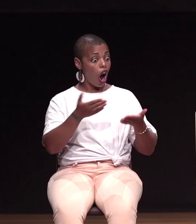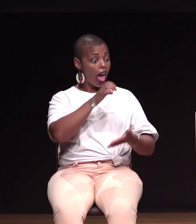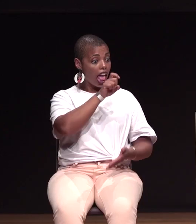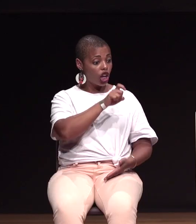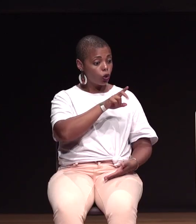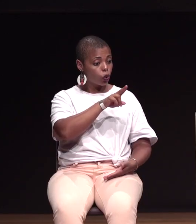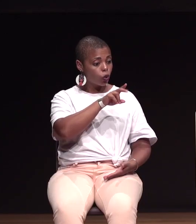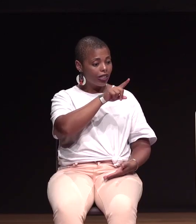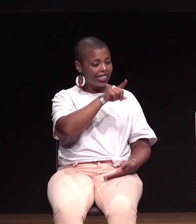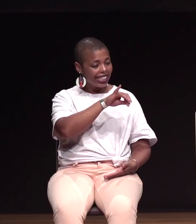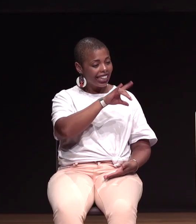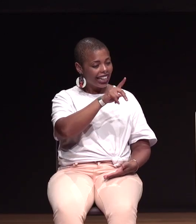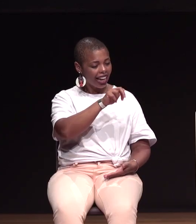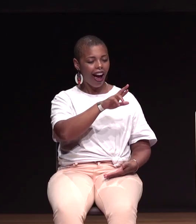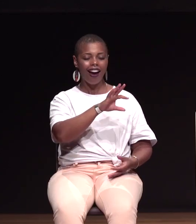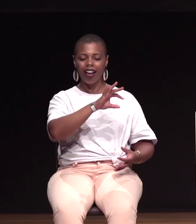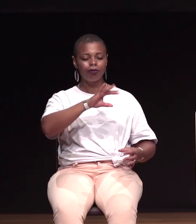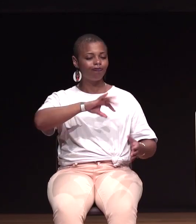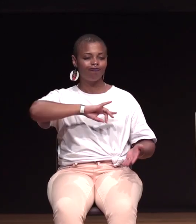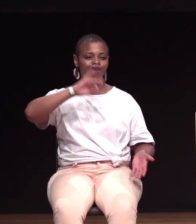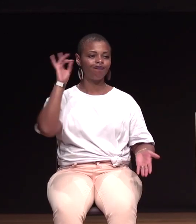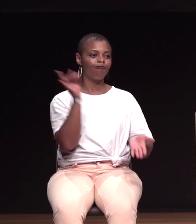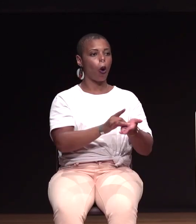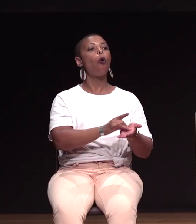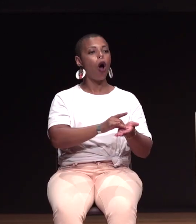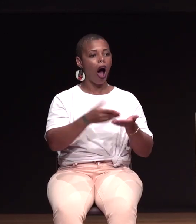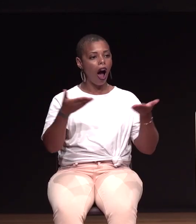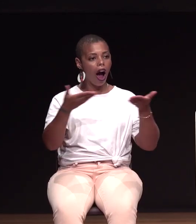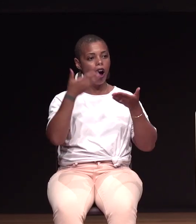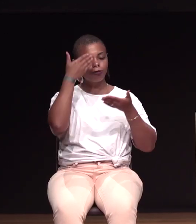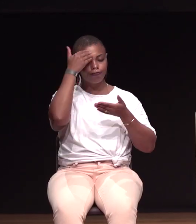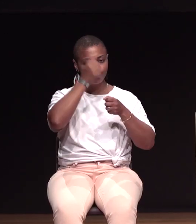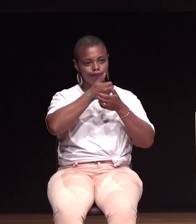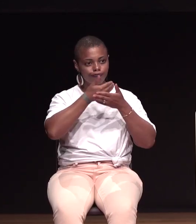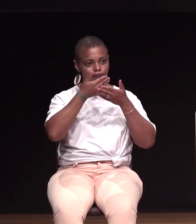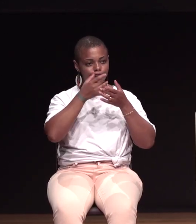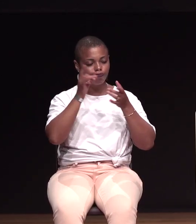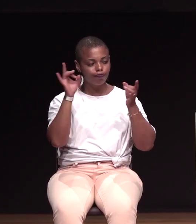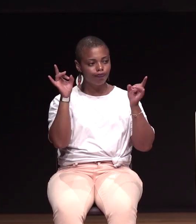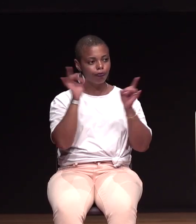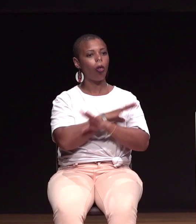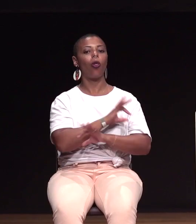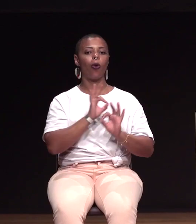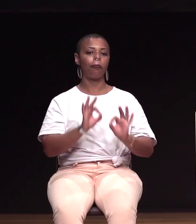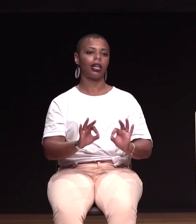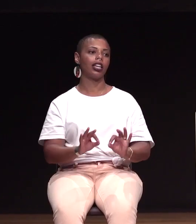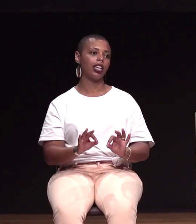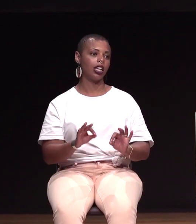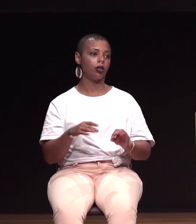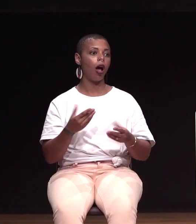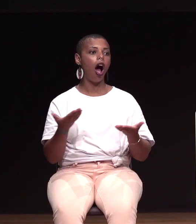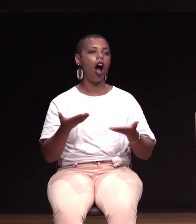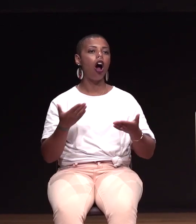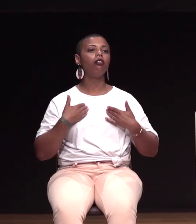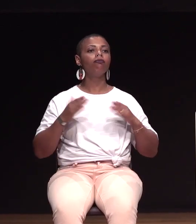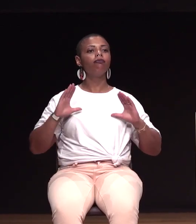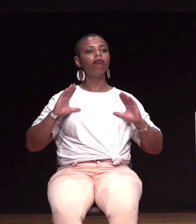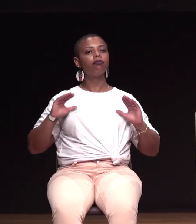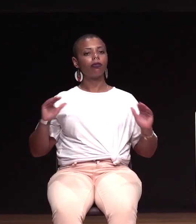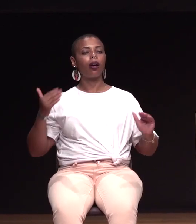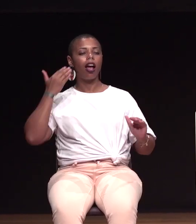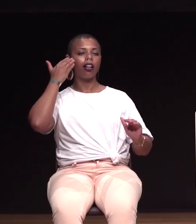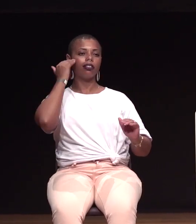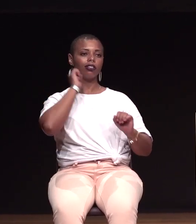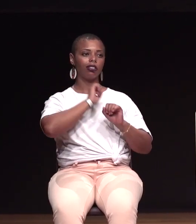fechou a coisa, sabe? Ele fechou o círculo assim e me deixou confortável dentro